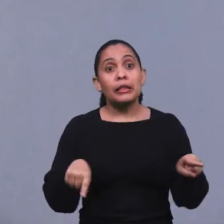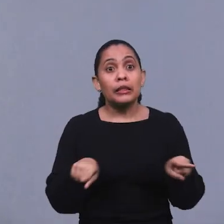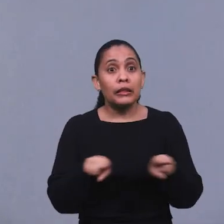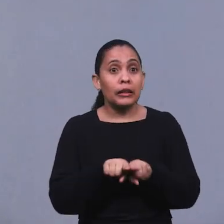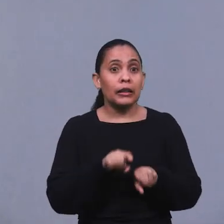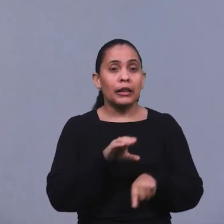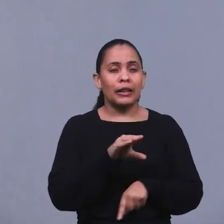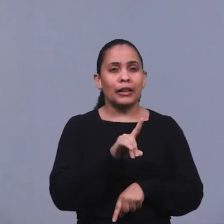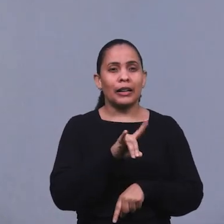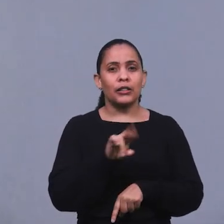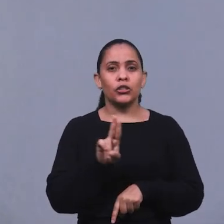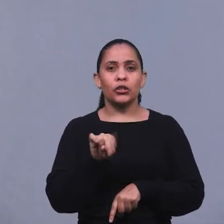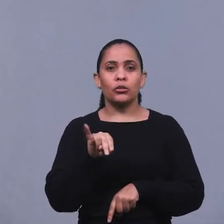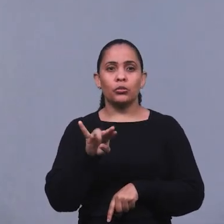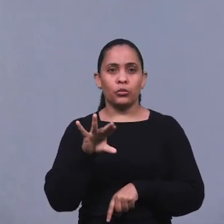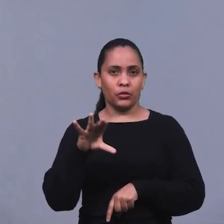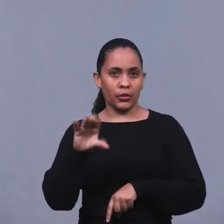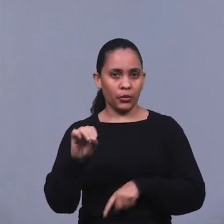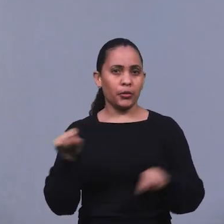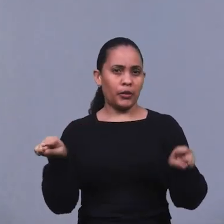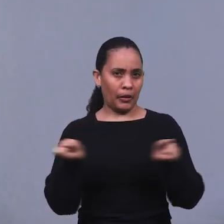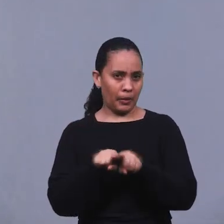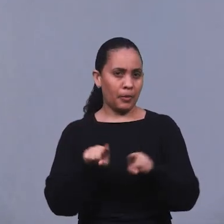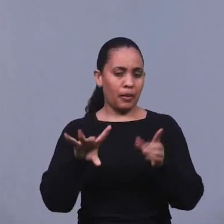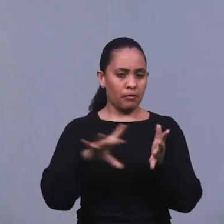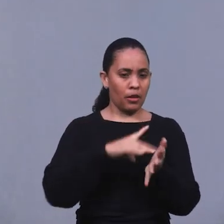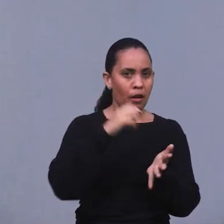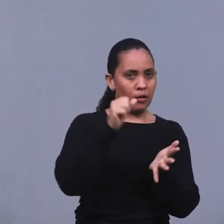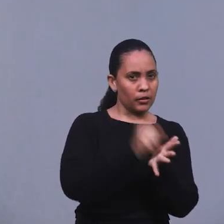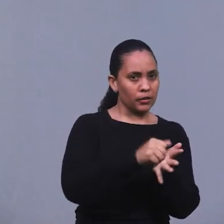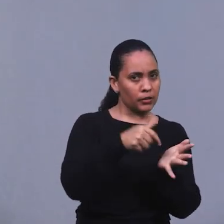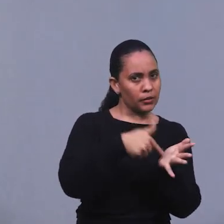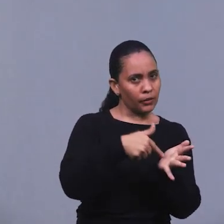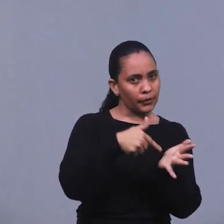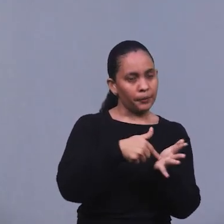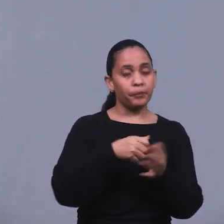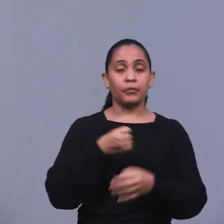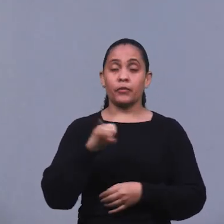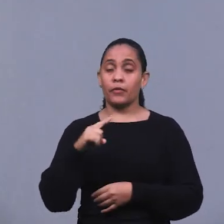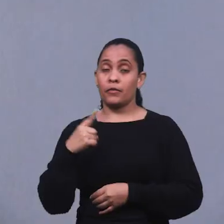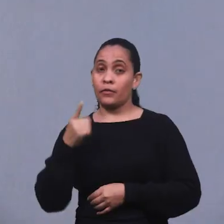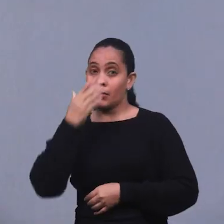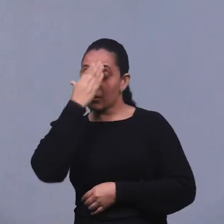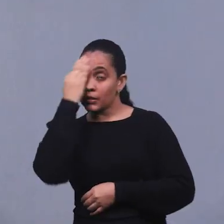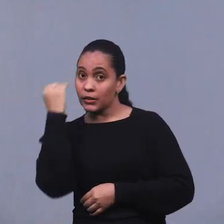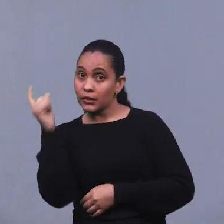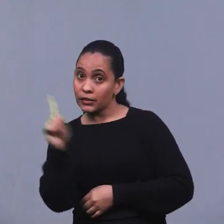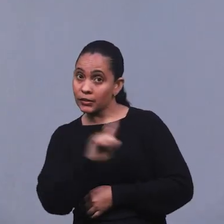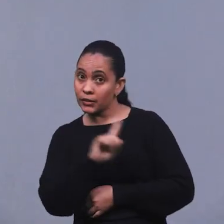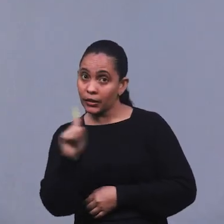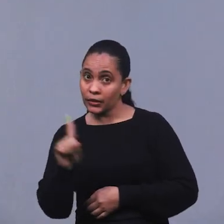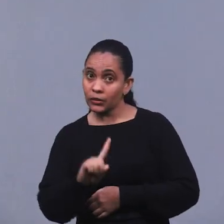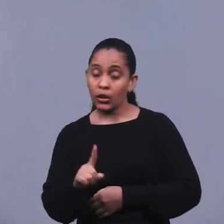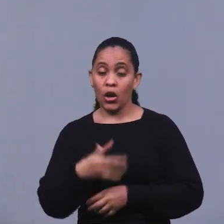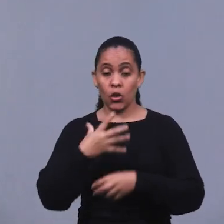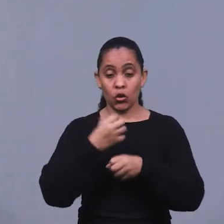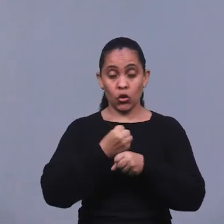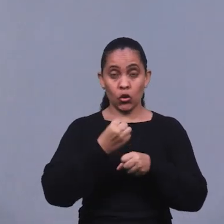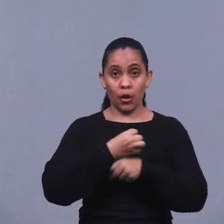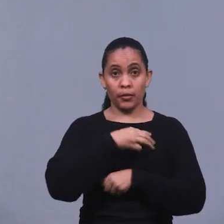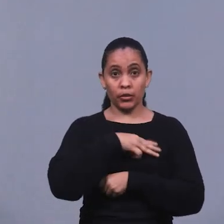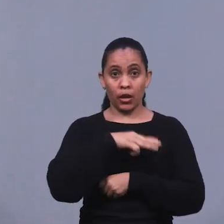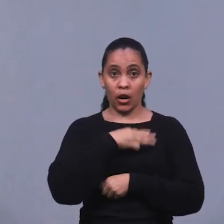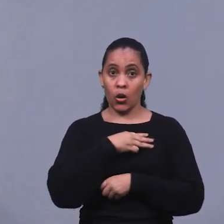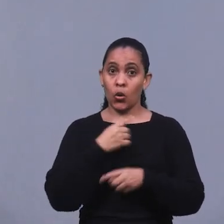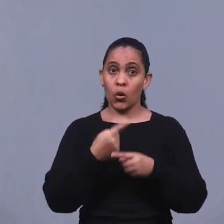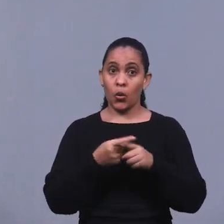INSS a condição de pagar como baixa renda. Precisa ter isso tudo. E não esquecendo que a renda somada da família